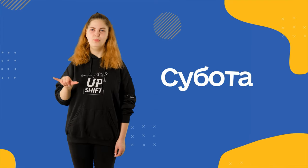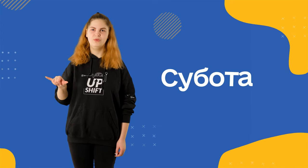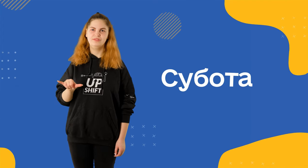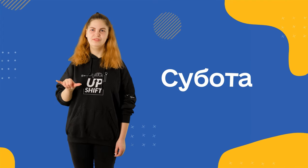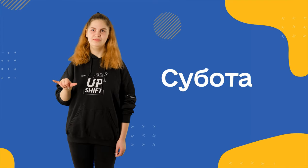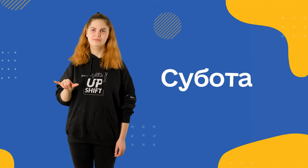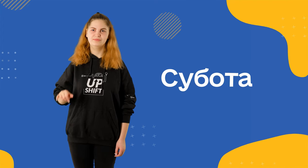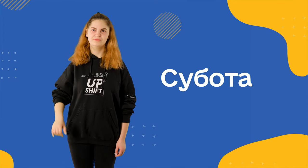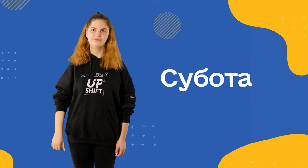Субота.